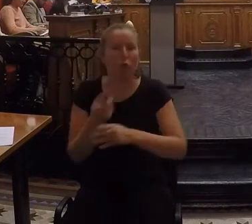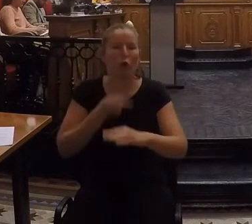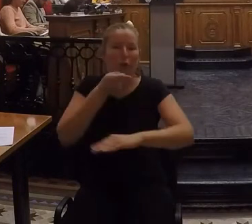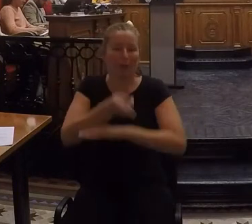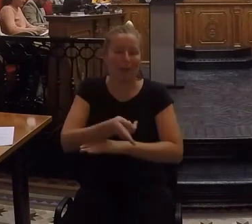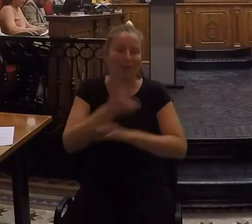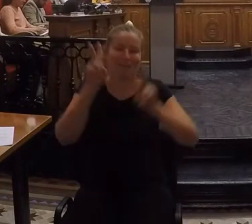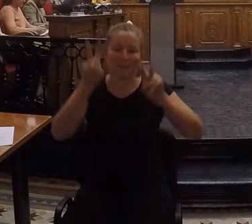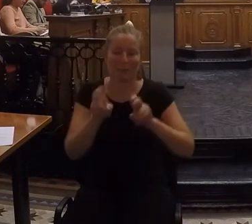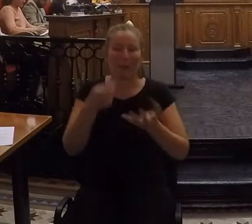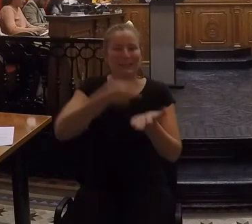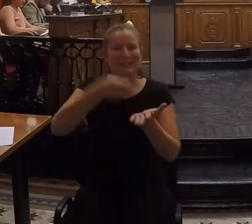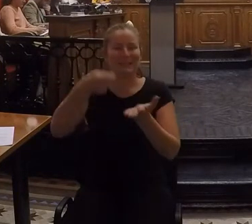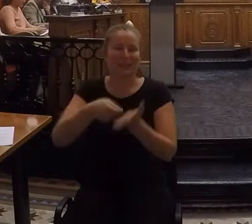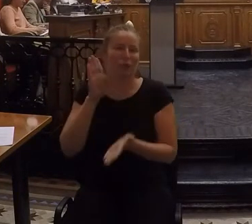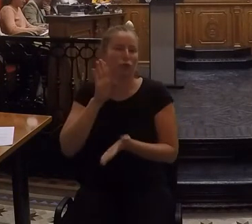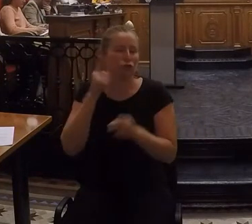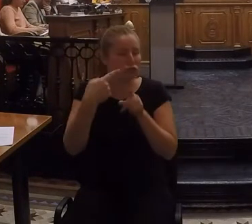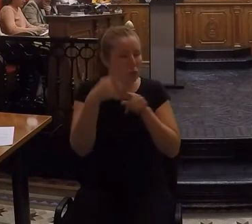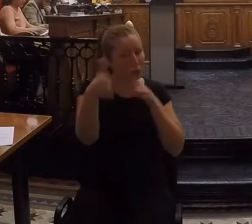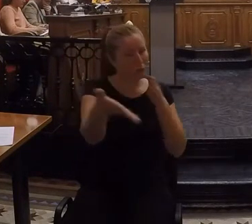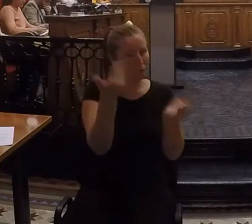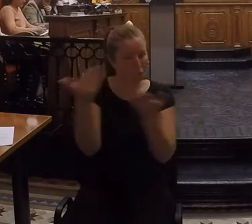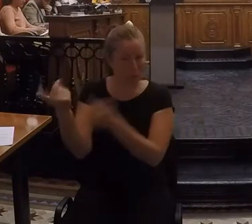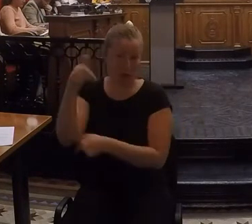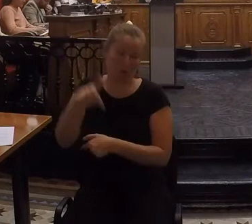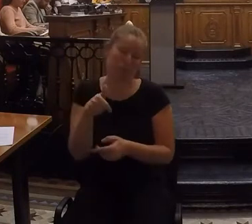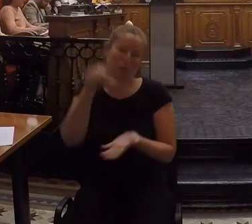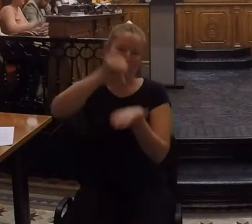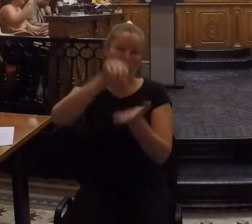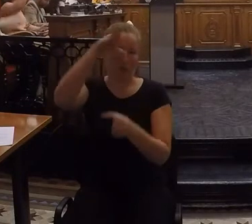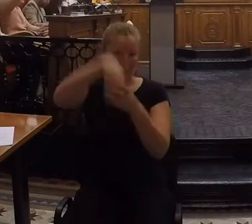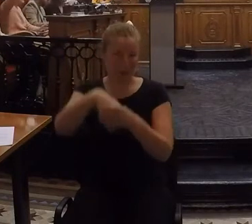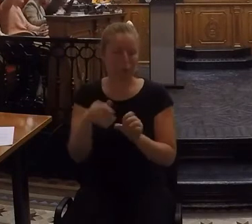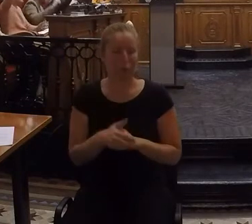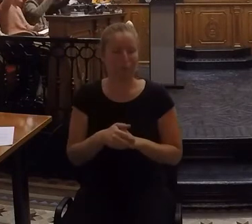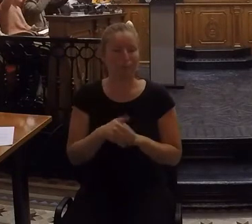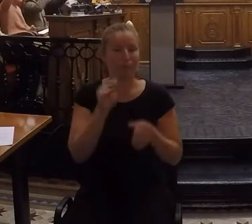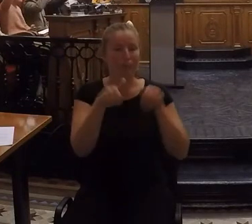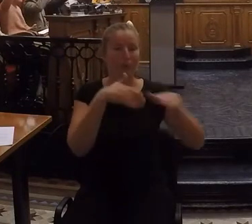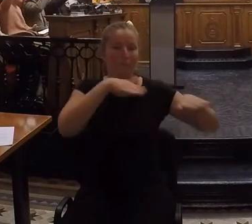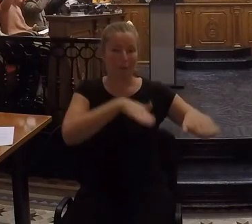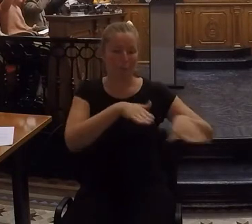fiscal reguladora de la tasa de recogida de residuos sólidos urbanos. ¿Votos a favor?